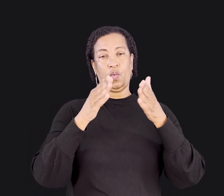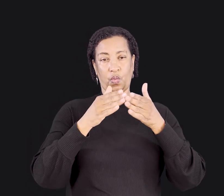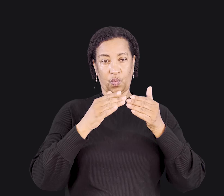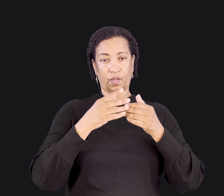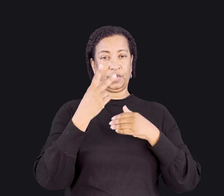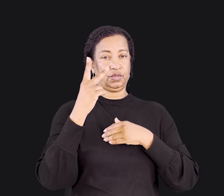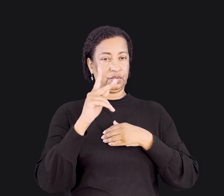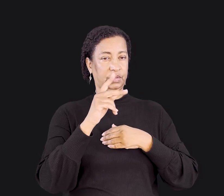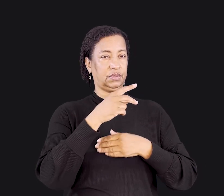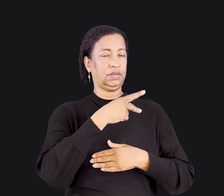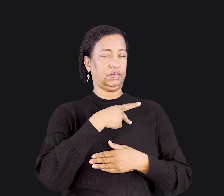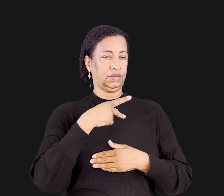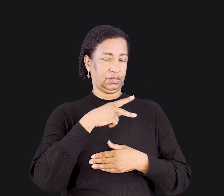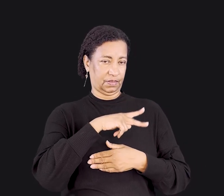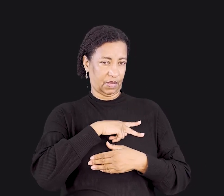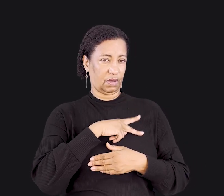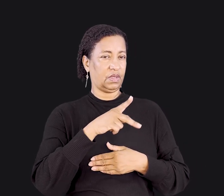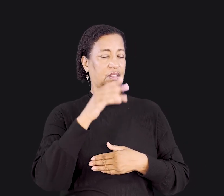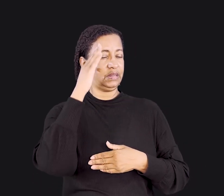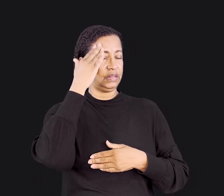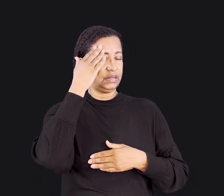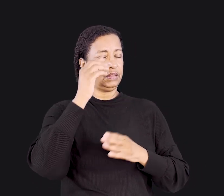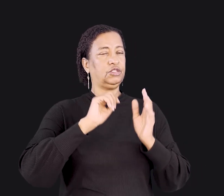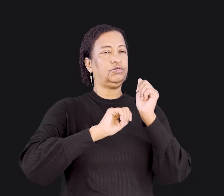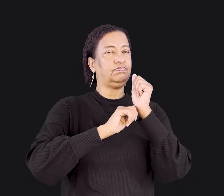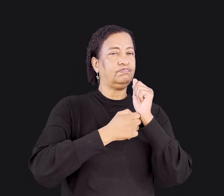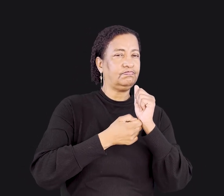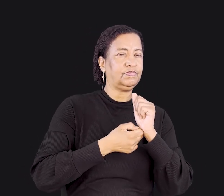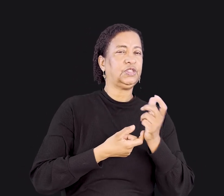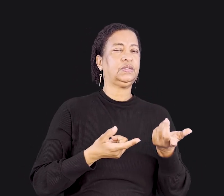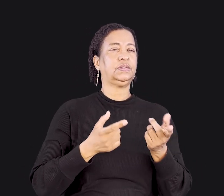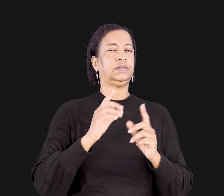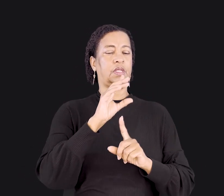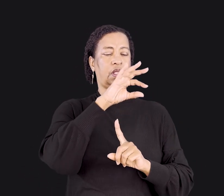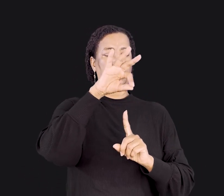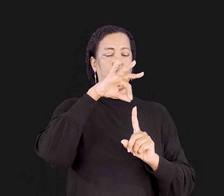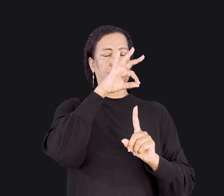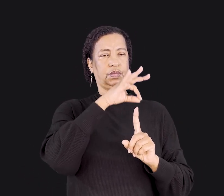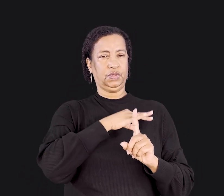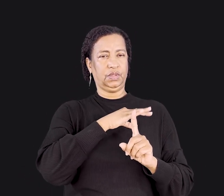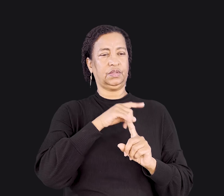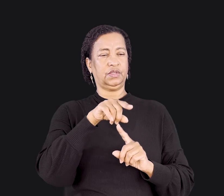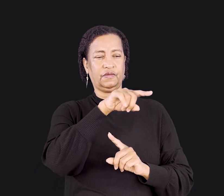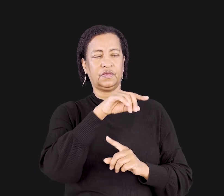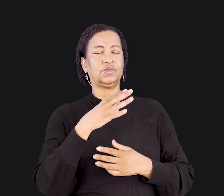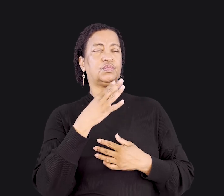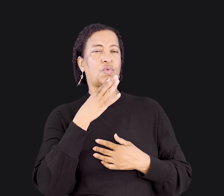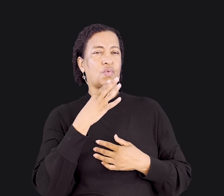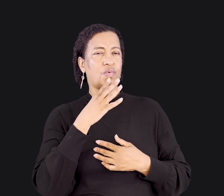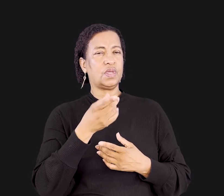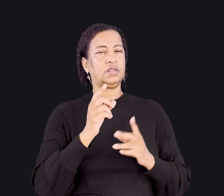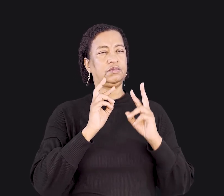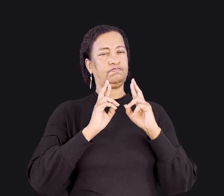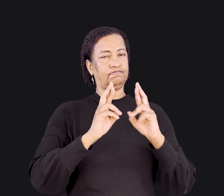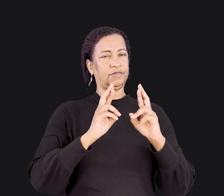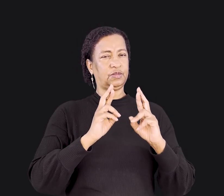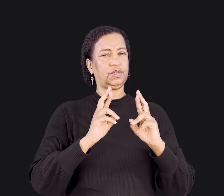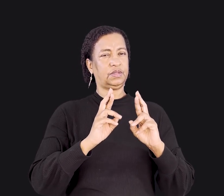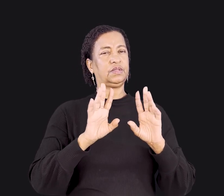era que eles entendessem os mistérios espirituais. Por isso ele escreveu, a fim de que vocês conheçam a esperança para a qual ele